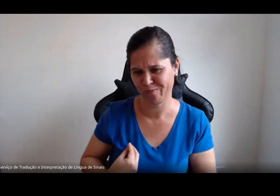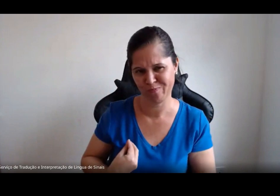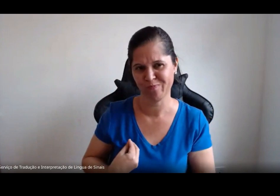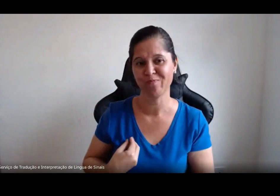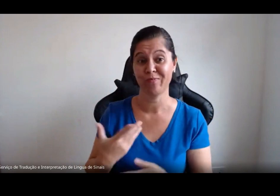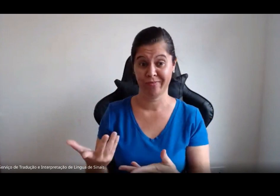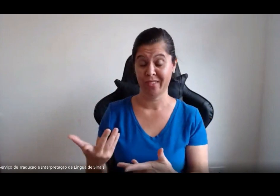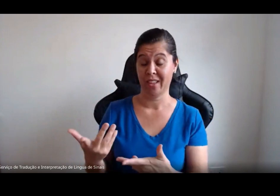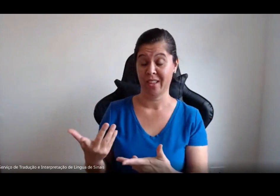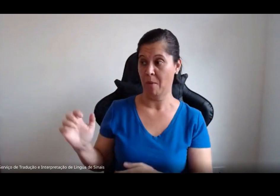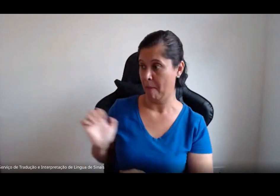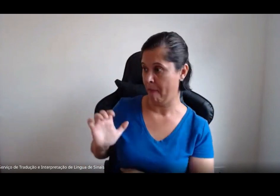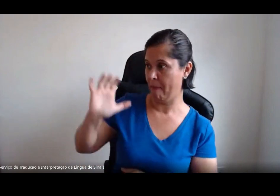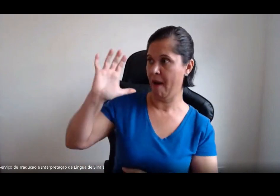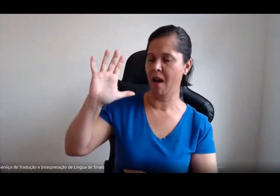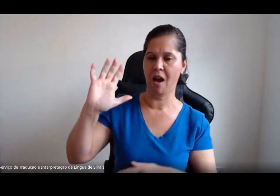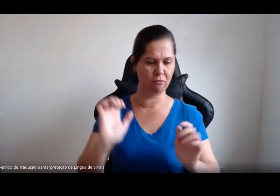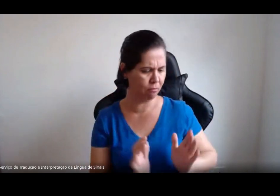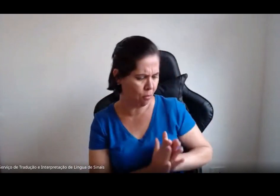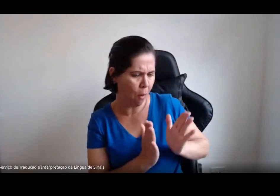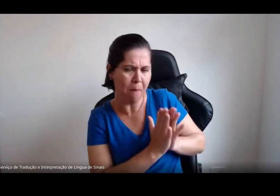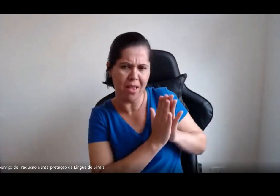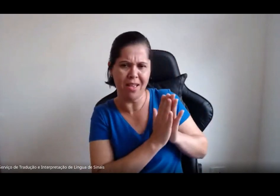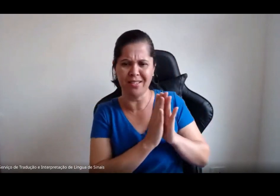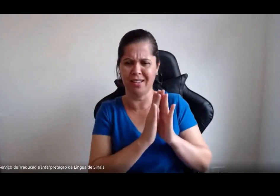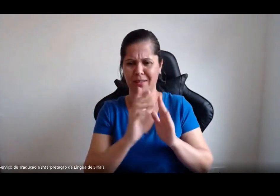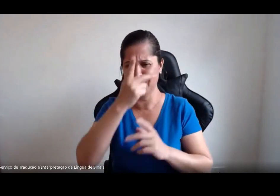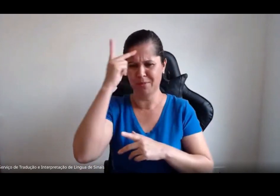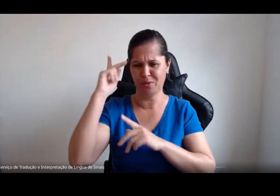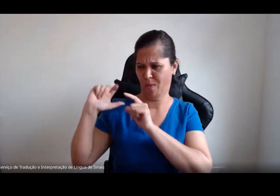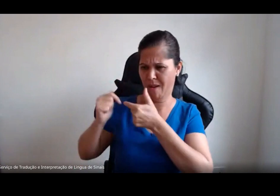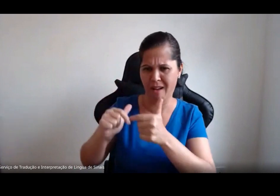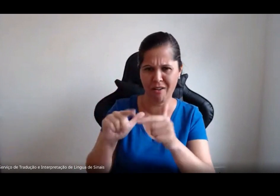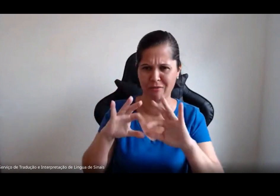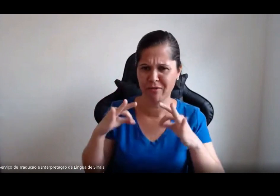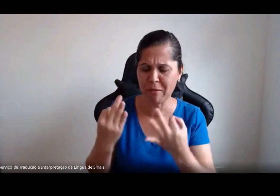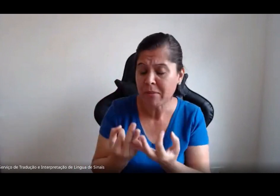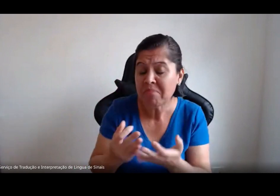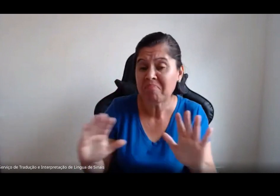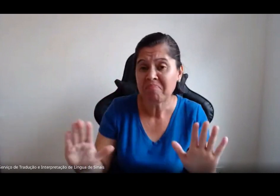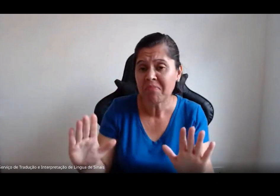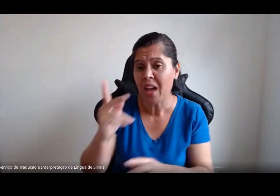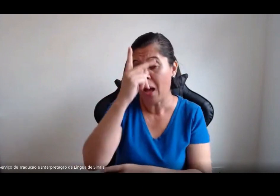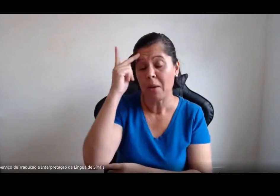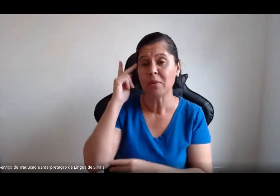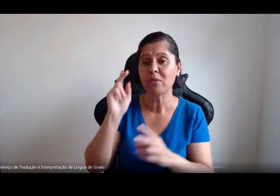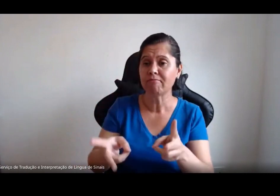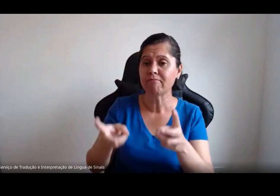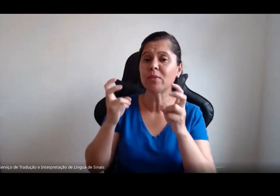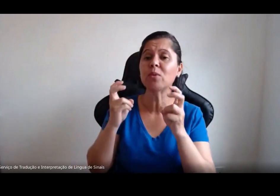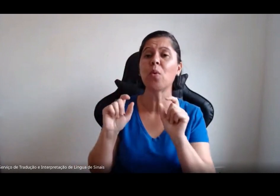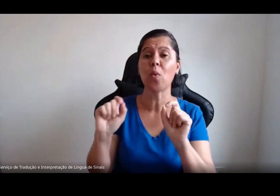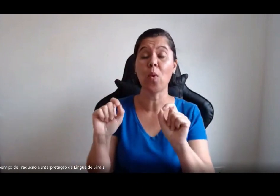Agindo em conformidade com a fortuna ou a pobreza de seus ancestrais, os vereditos sociais vão considerar a pessoa